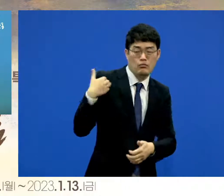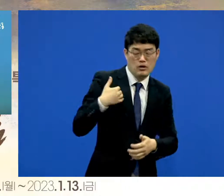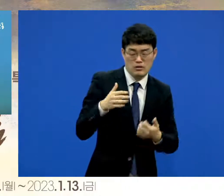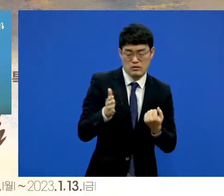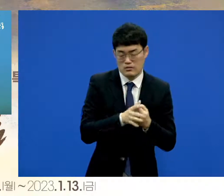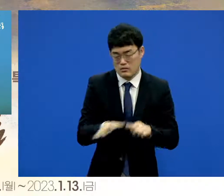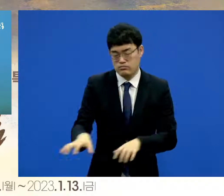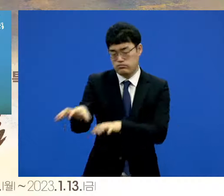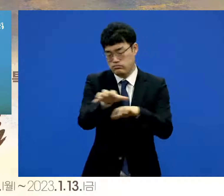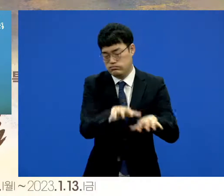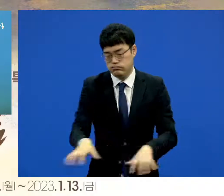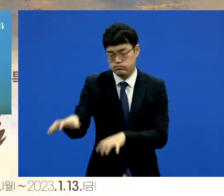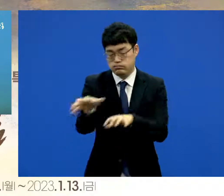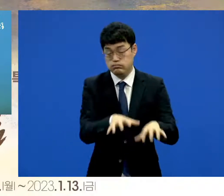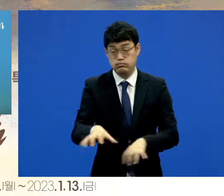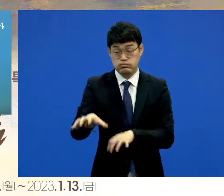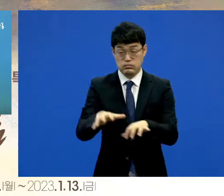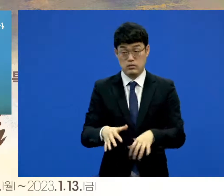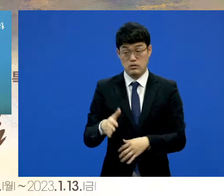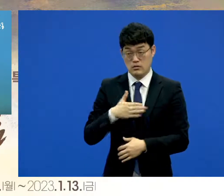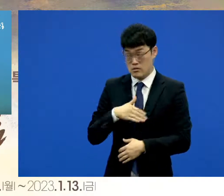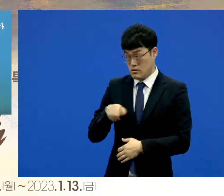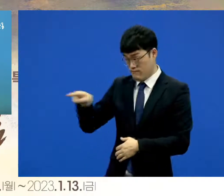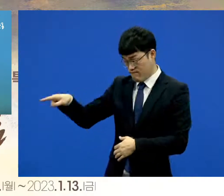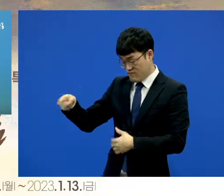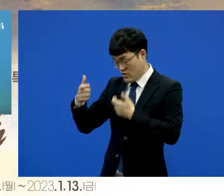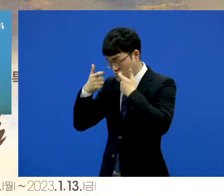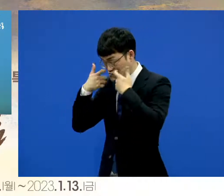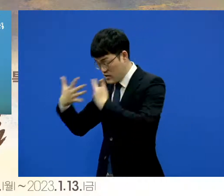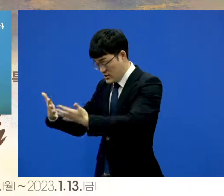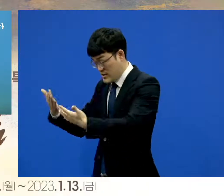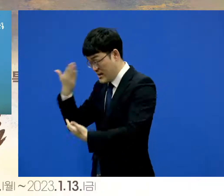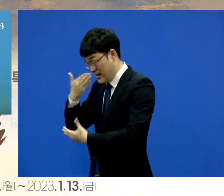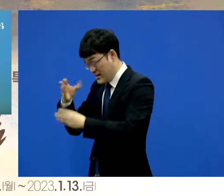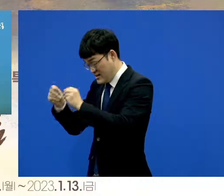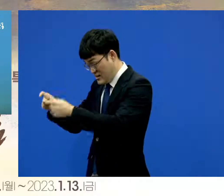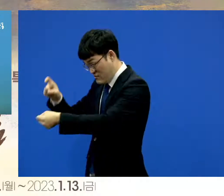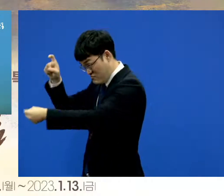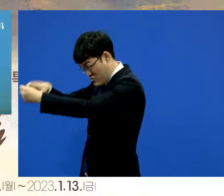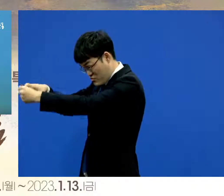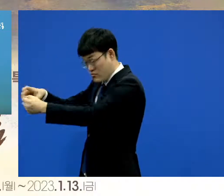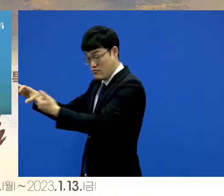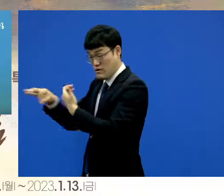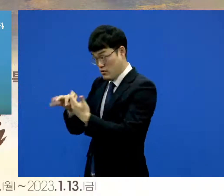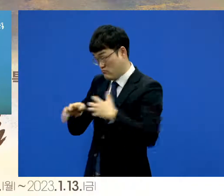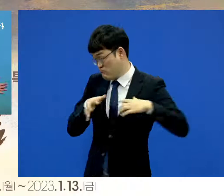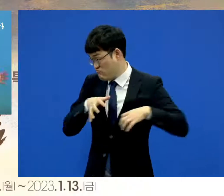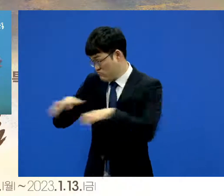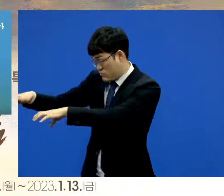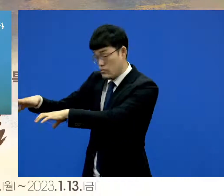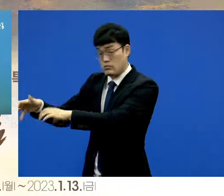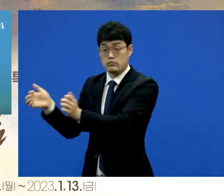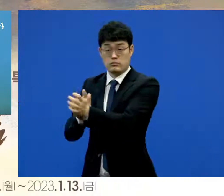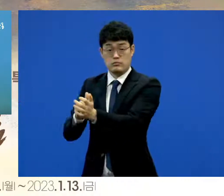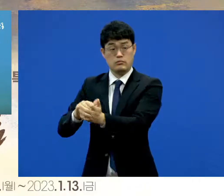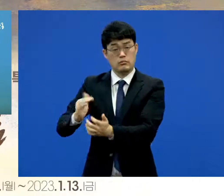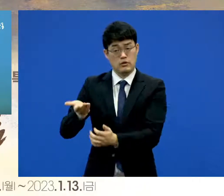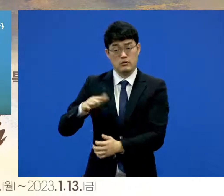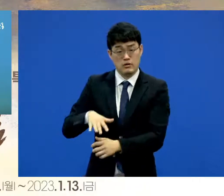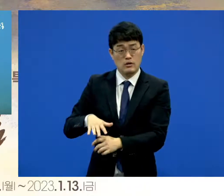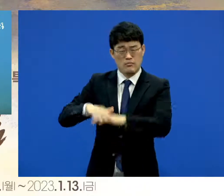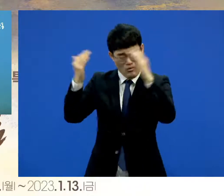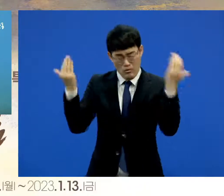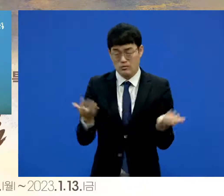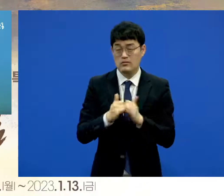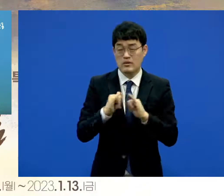내가 가야 될 분명한 목표를 잡으면 방황할 이유가 없잖아요. 그냥 직진이지. 그런데 모르니까 모든 사람들이